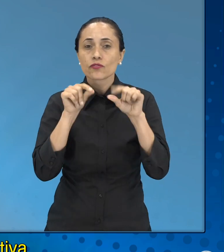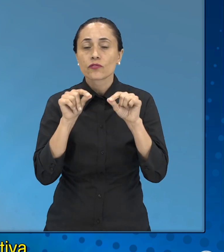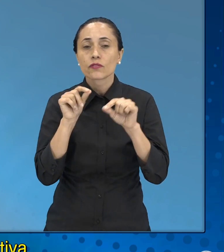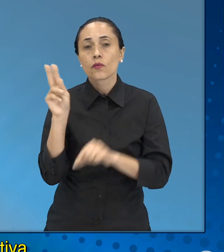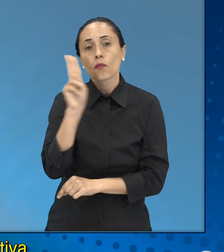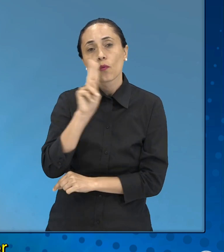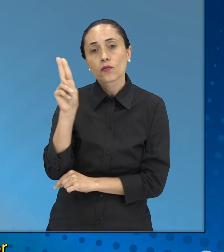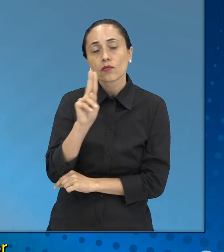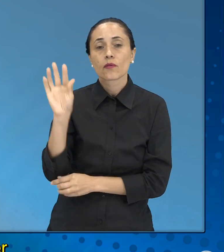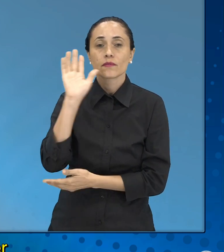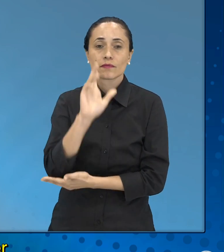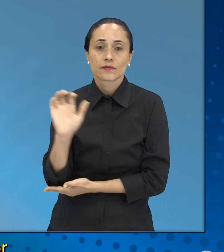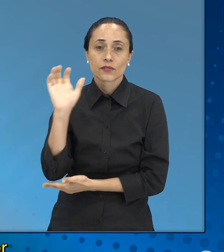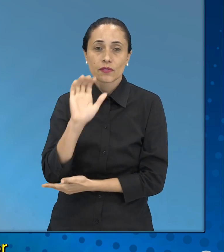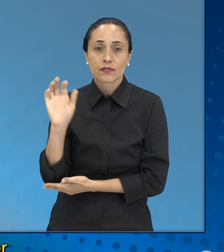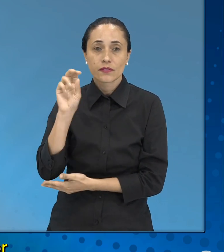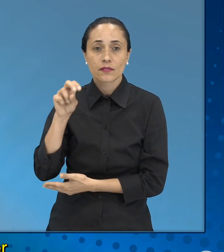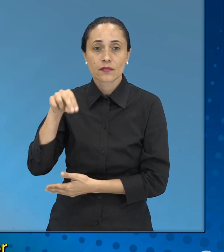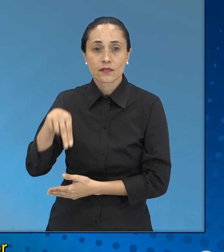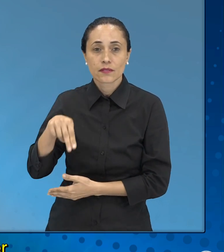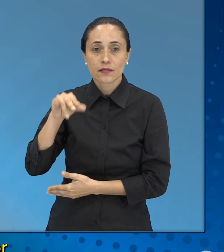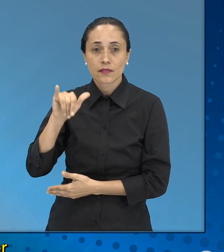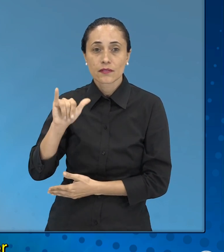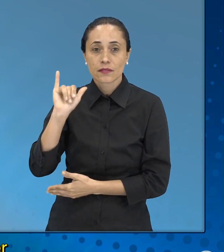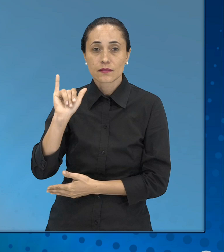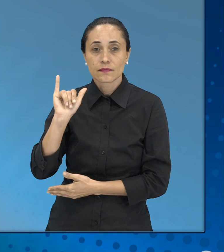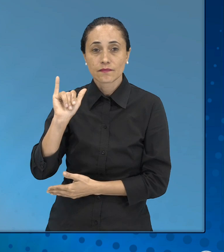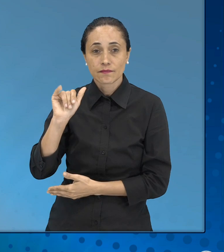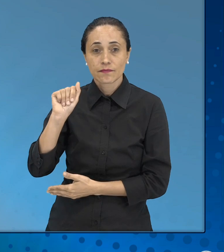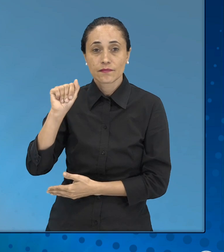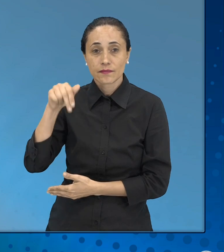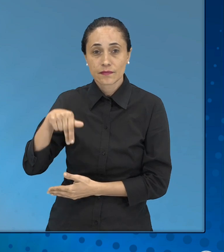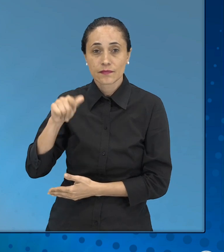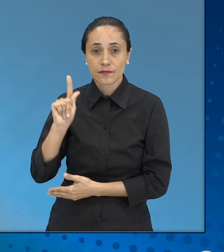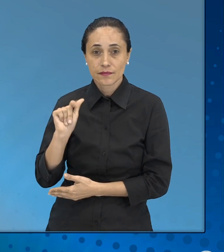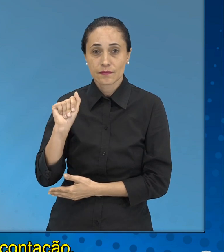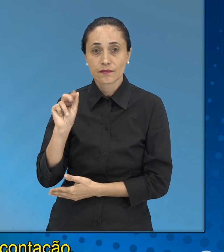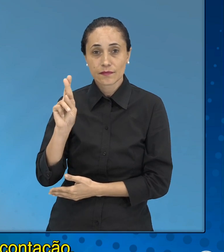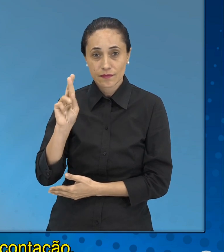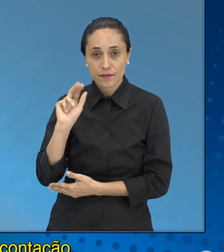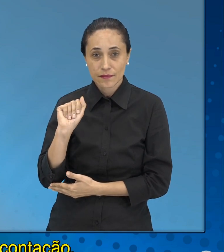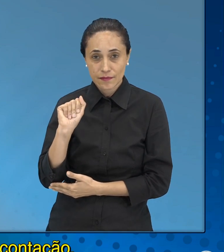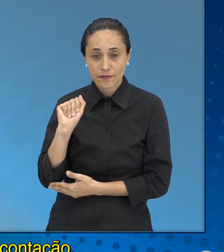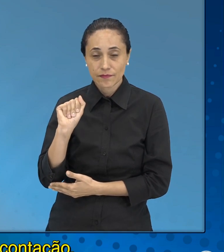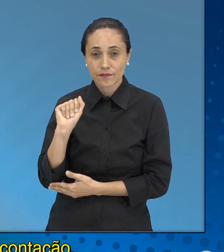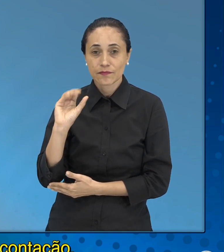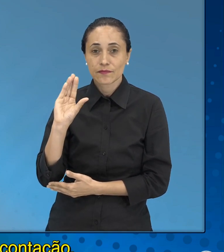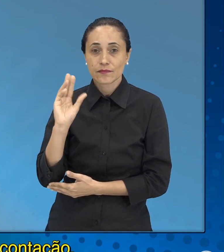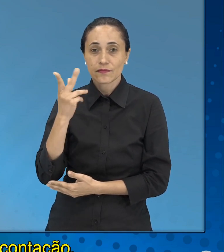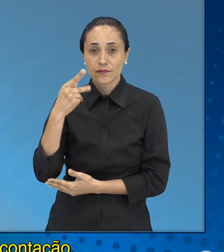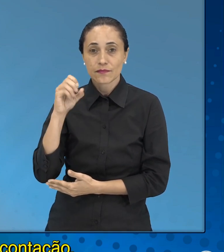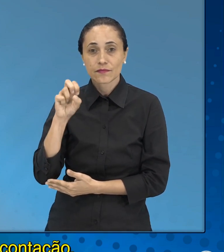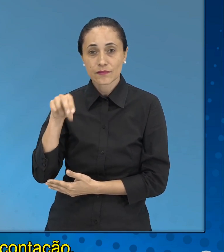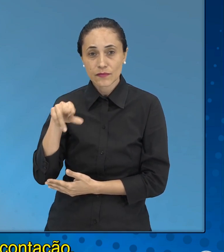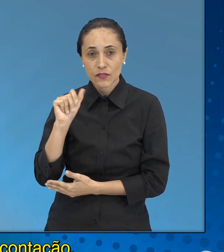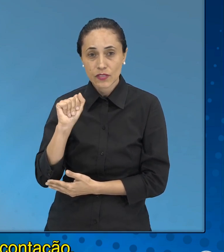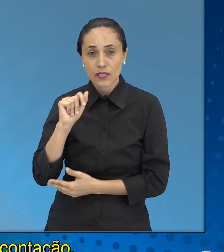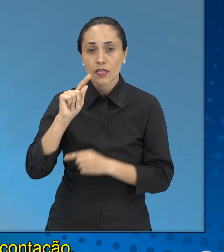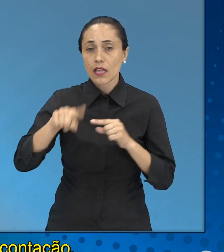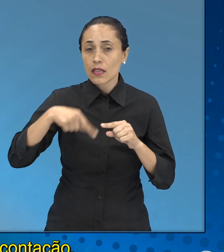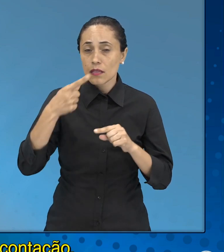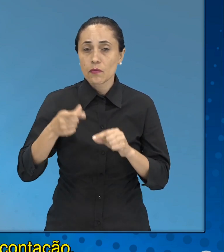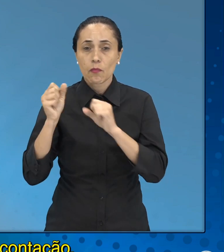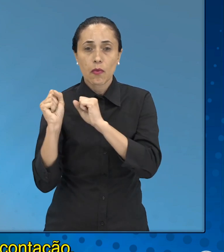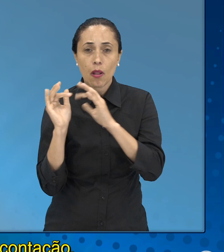processo tradutório, eu escolhi fazer a soletração do nome, Niangara-Xena. Depois, no decorrer da